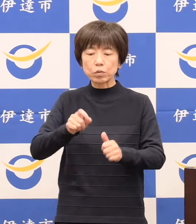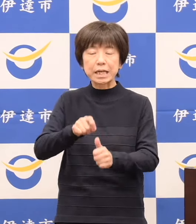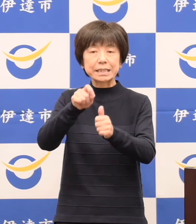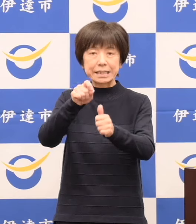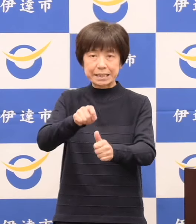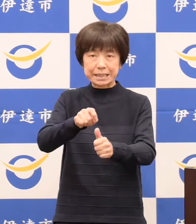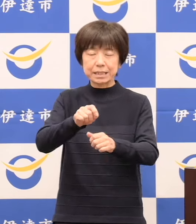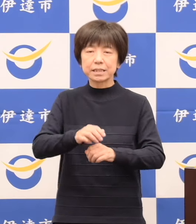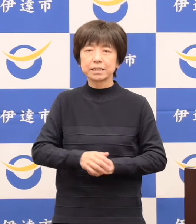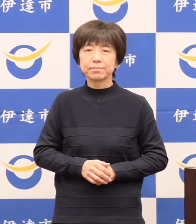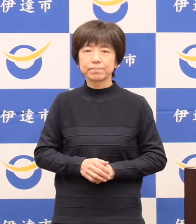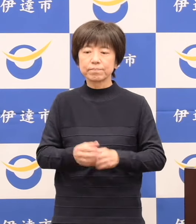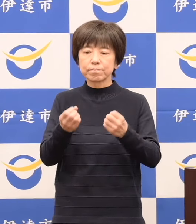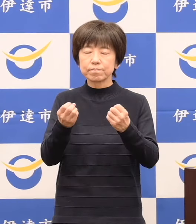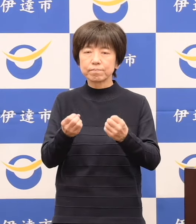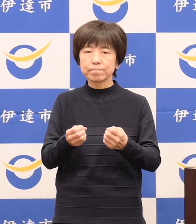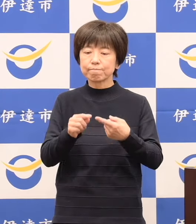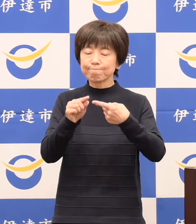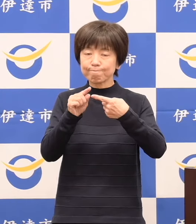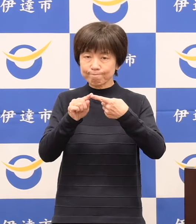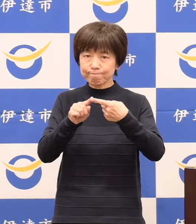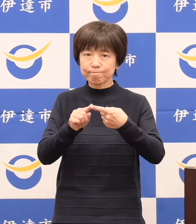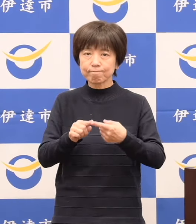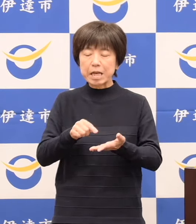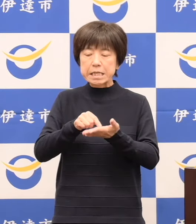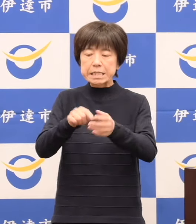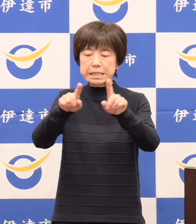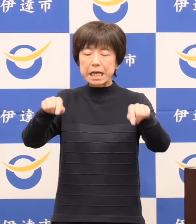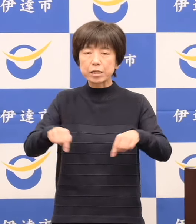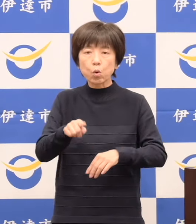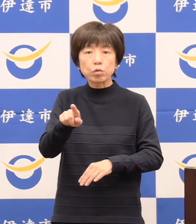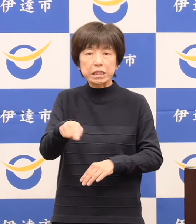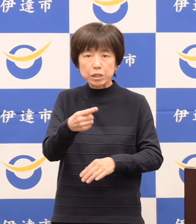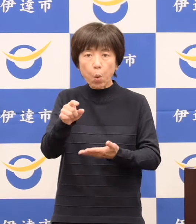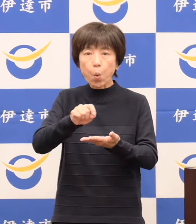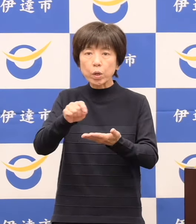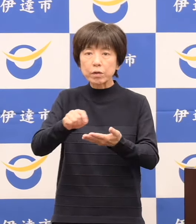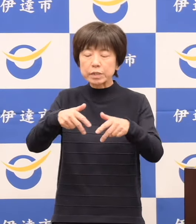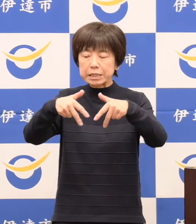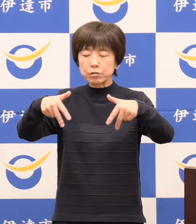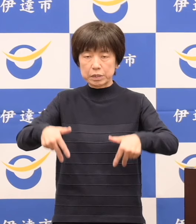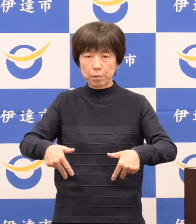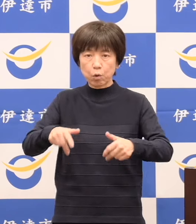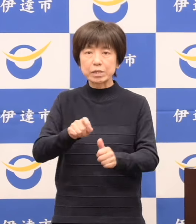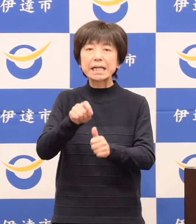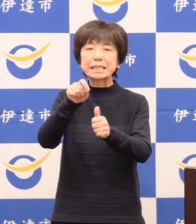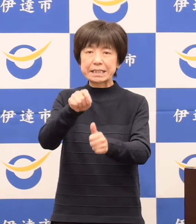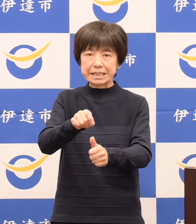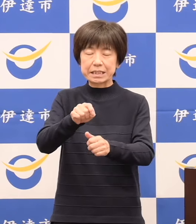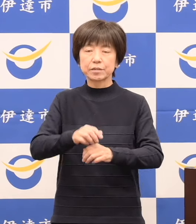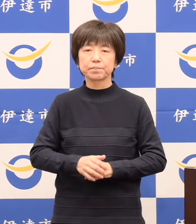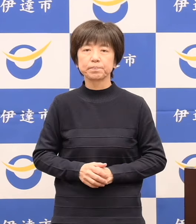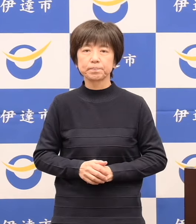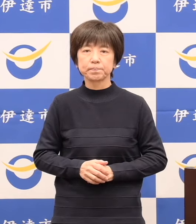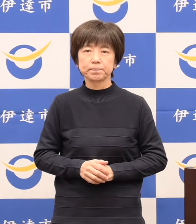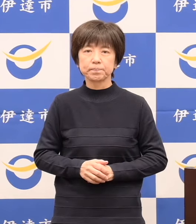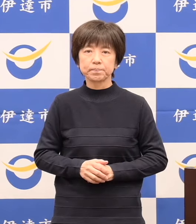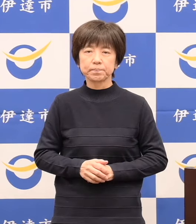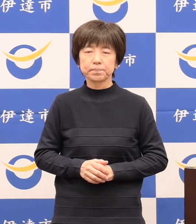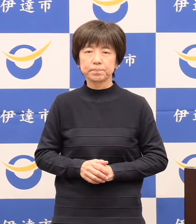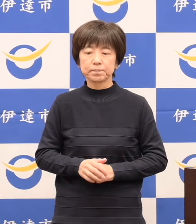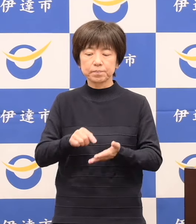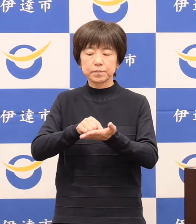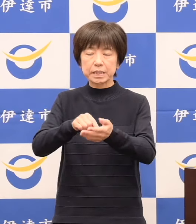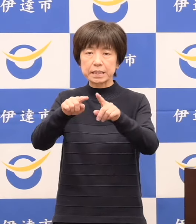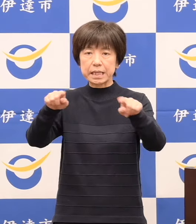、1、申請書自動記入システムの設置でございます。申